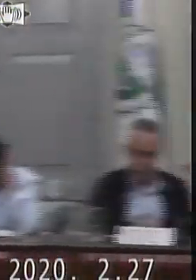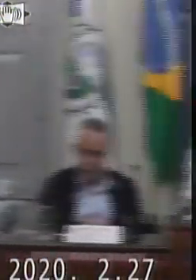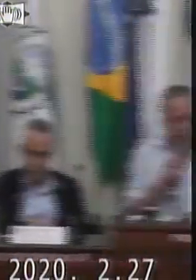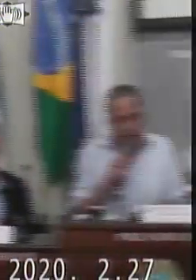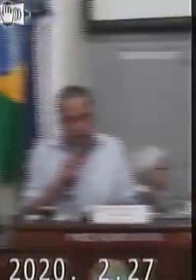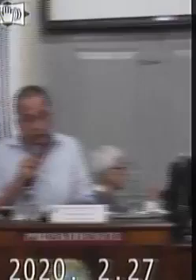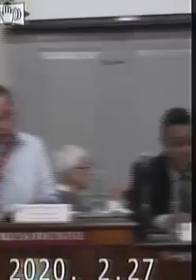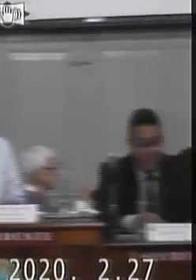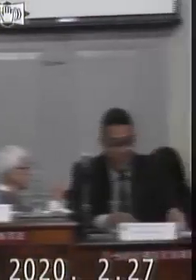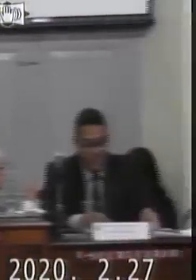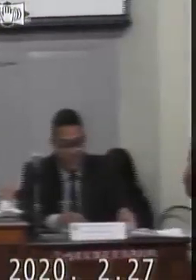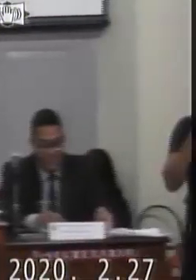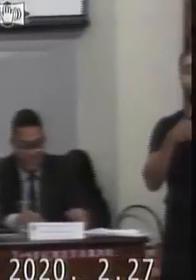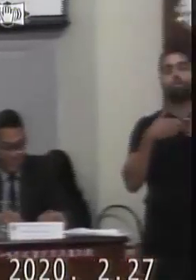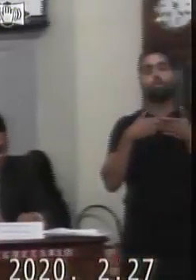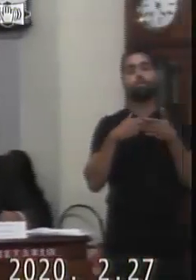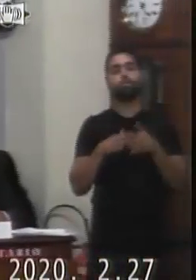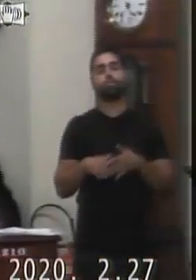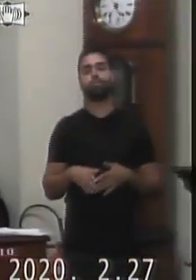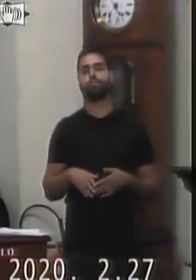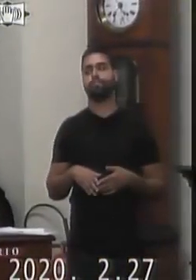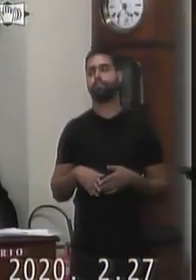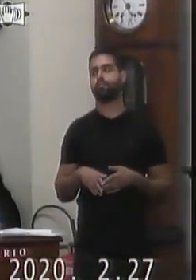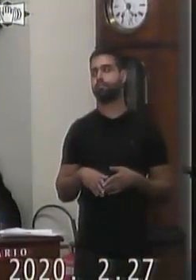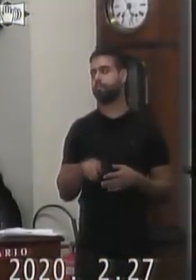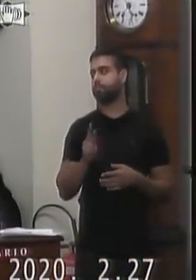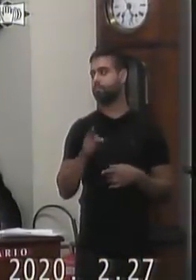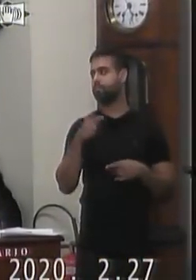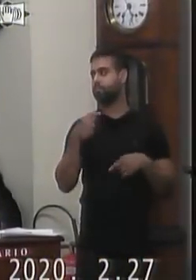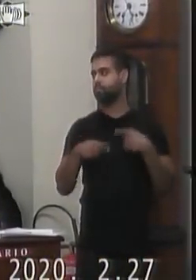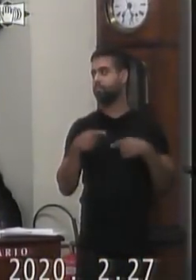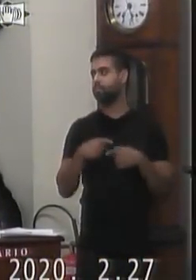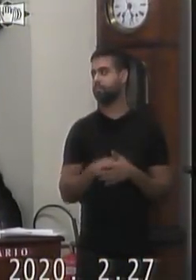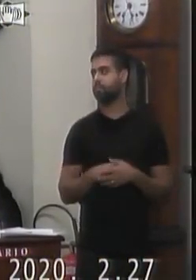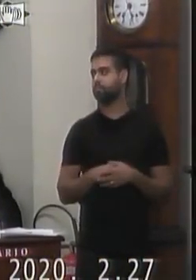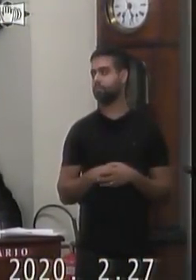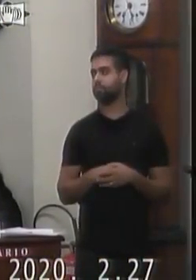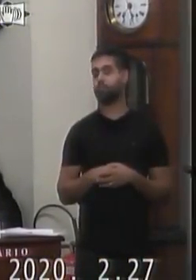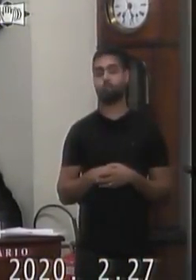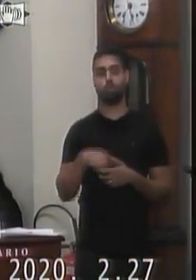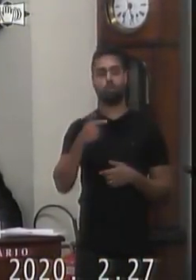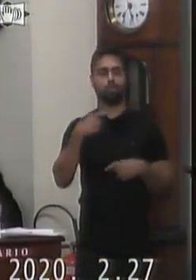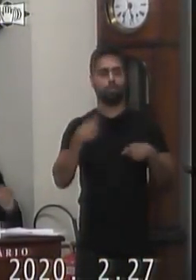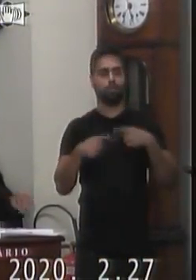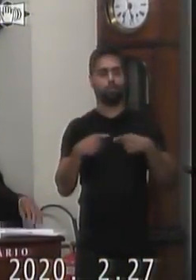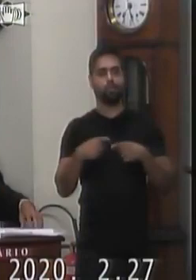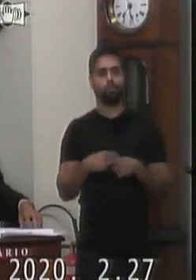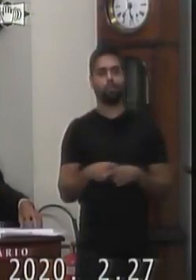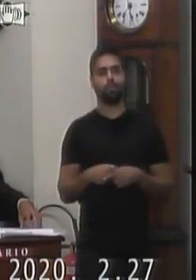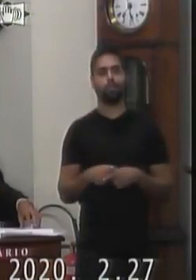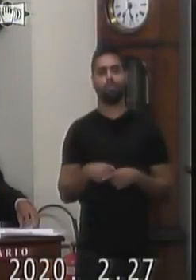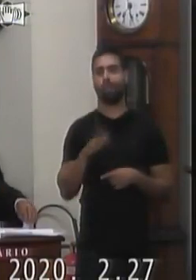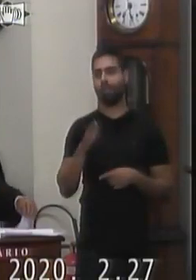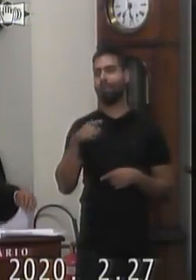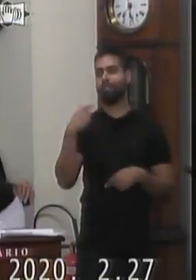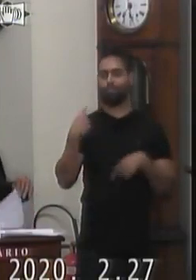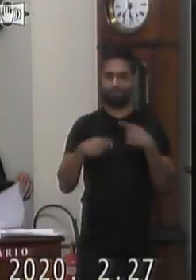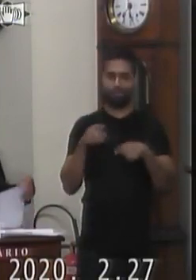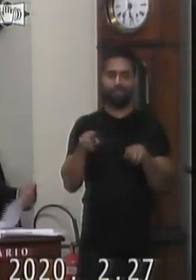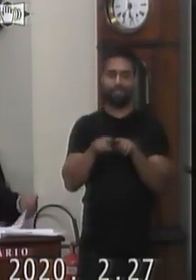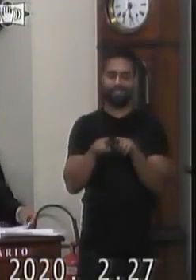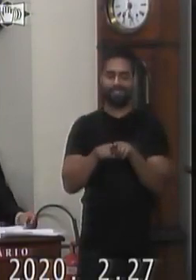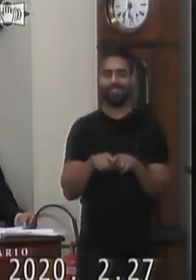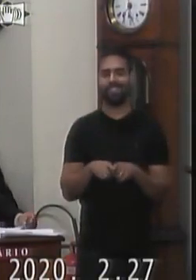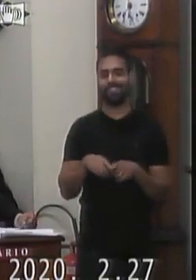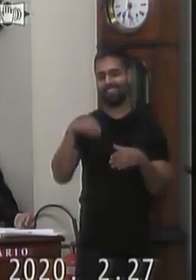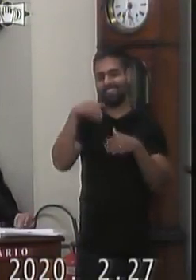O requerimento continua em discussão. Não tendo quem queira discutir, já tendo discutido,